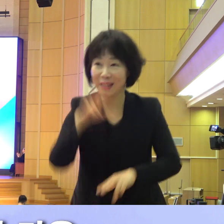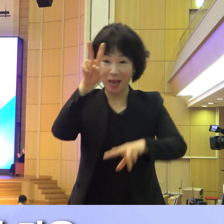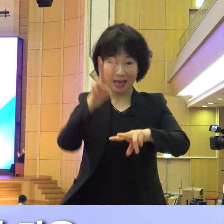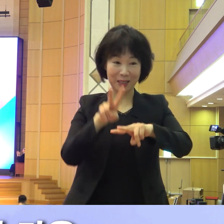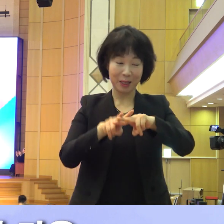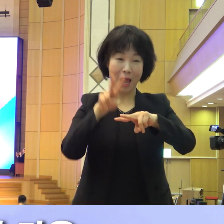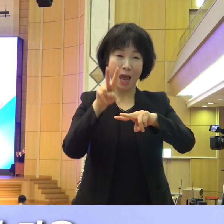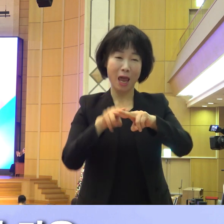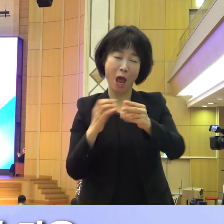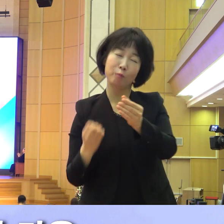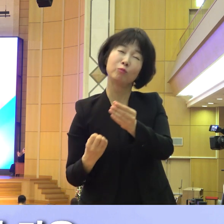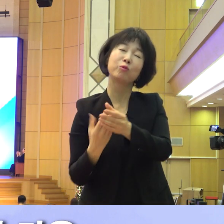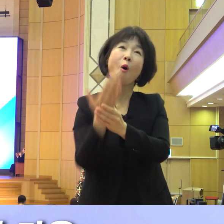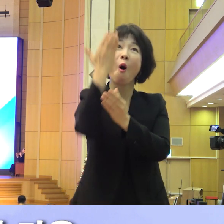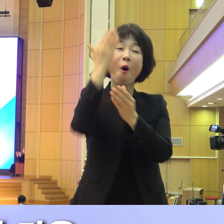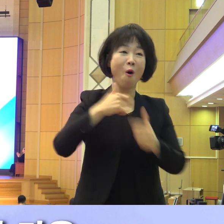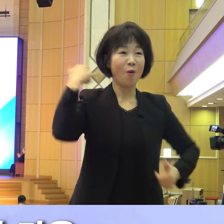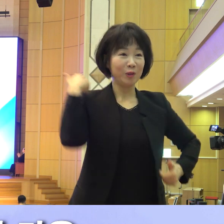내게